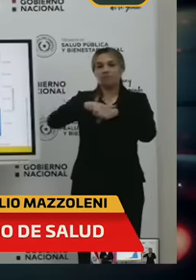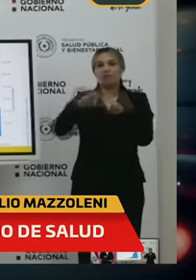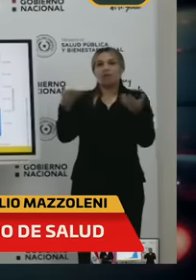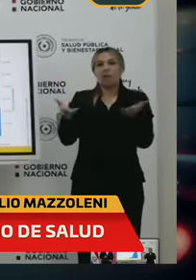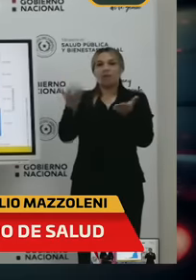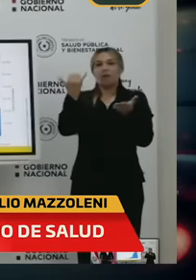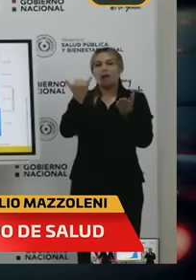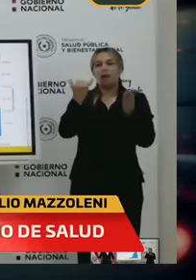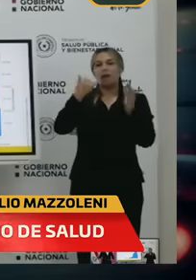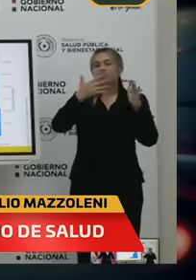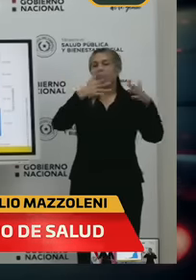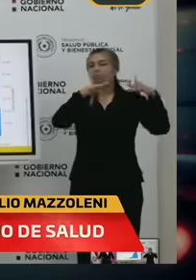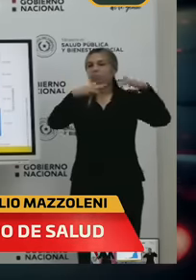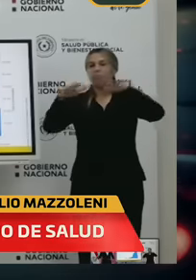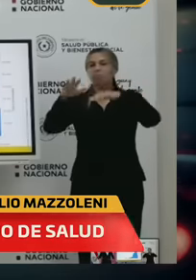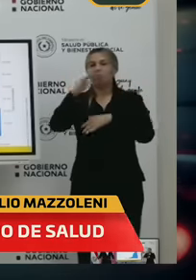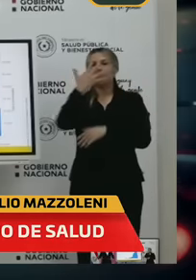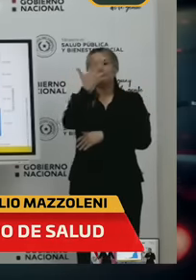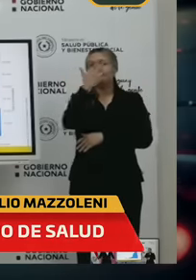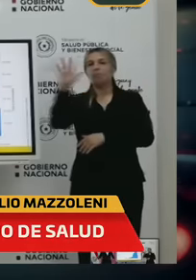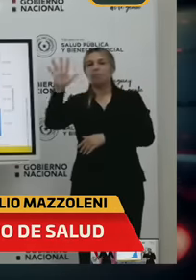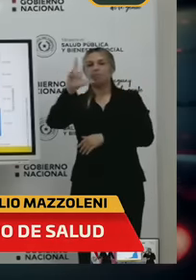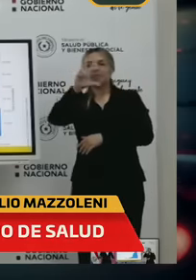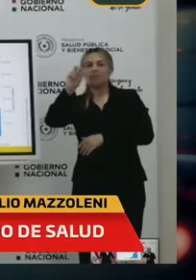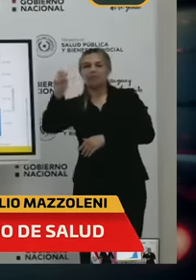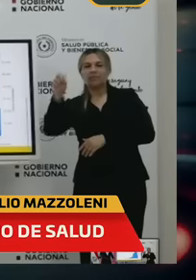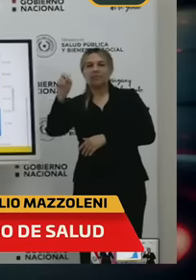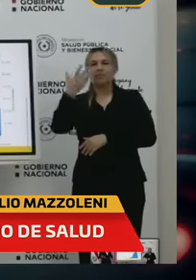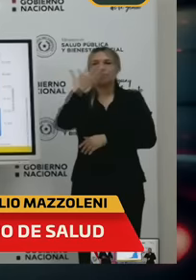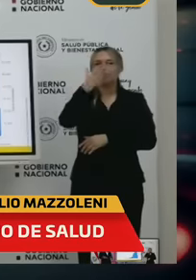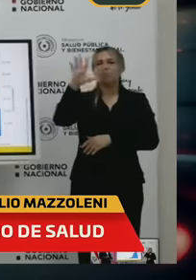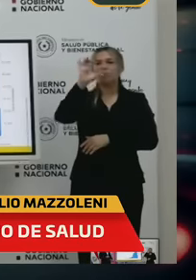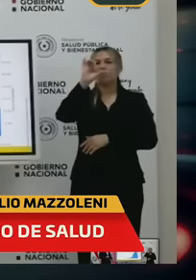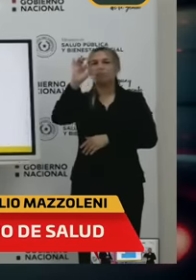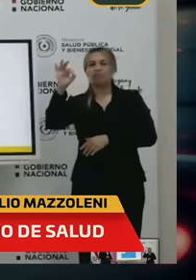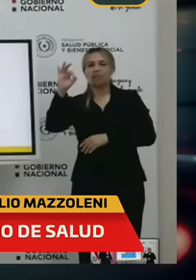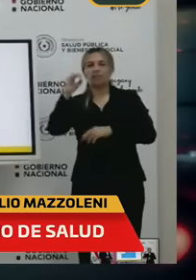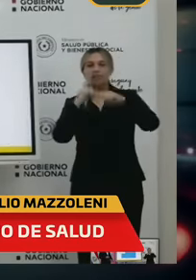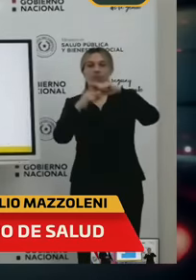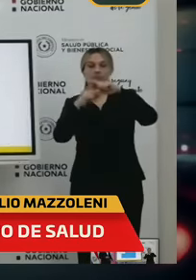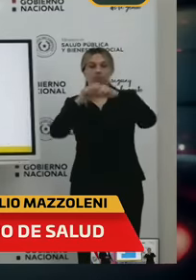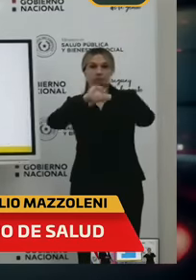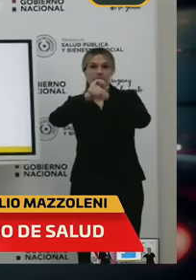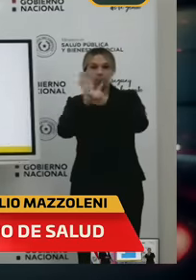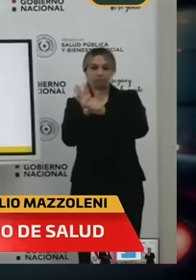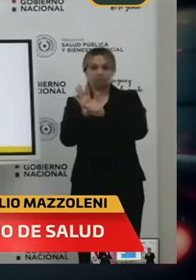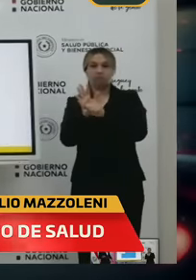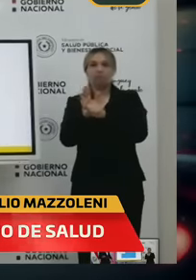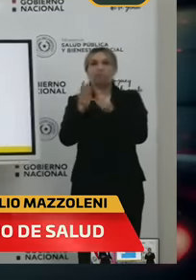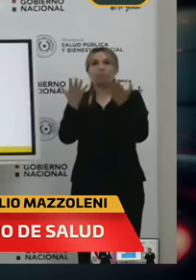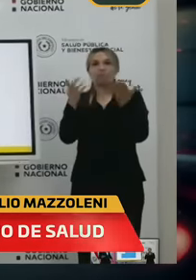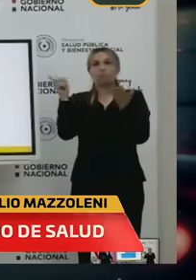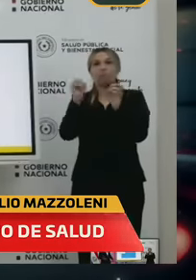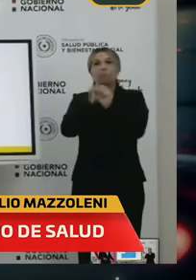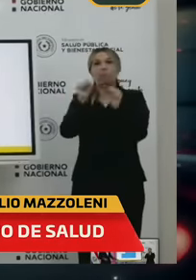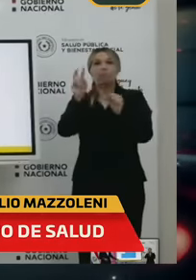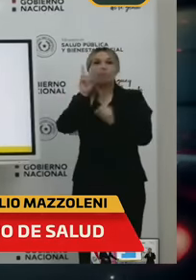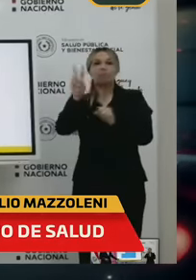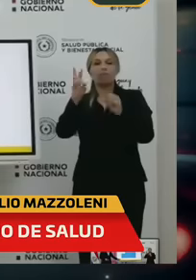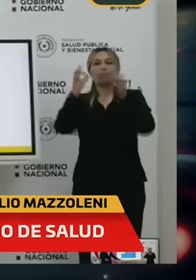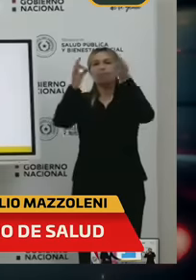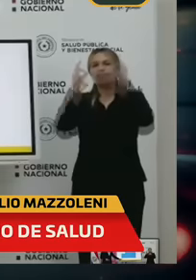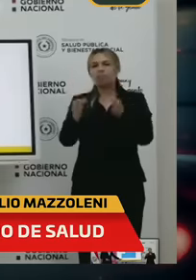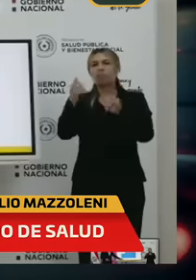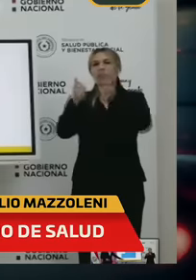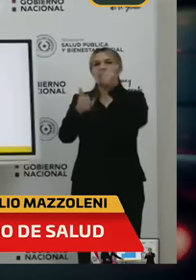tenemos un promedio más o menos entre 5.300 y 5.600 casos. Esto se puede ver de manera más concreta aquí.